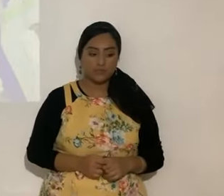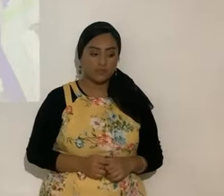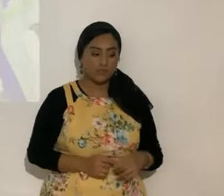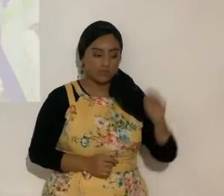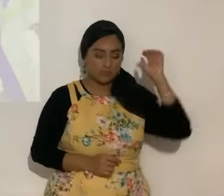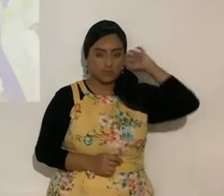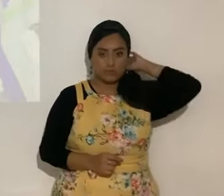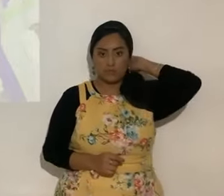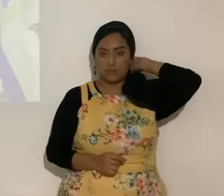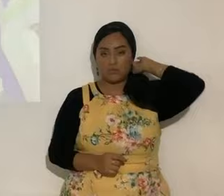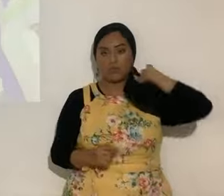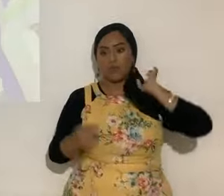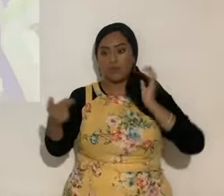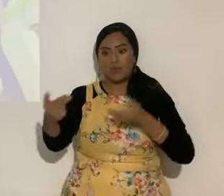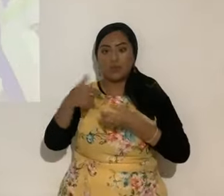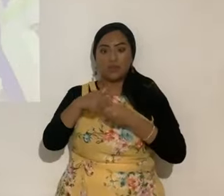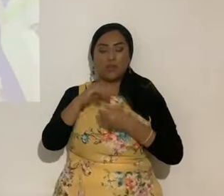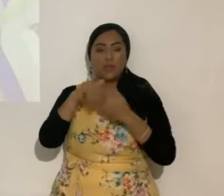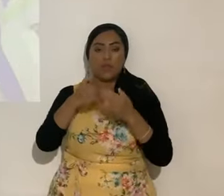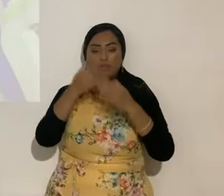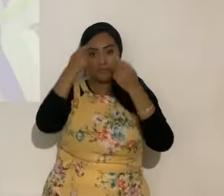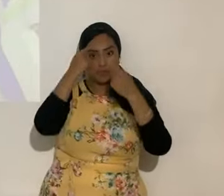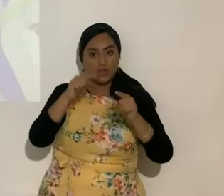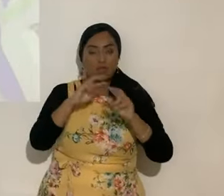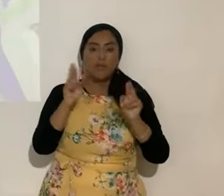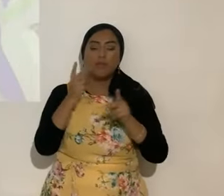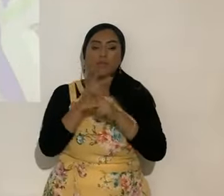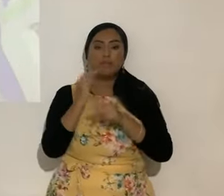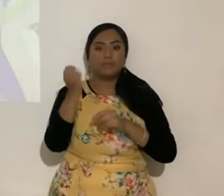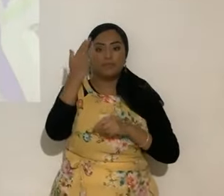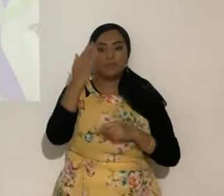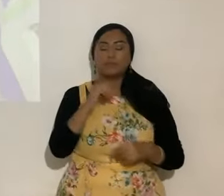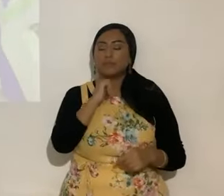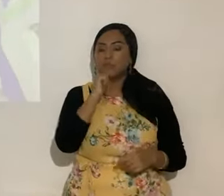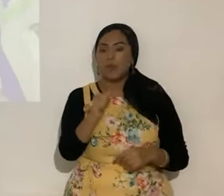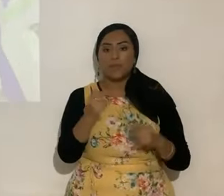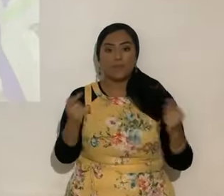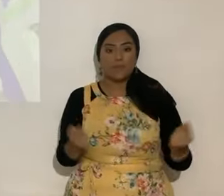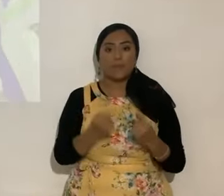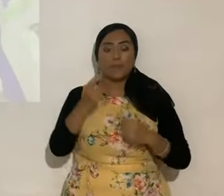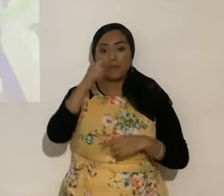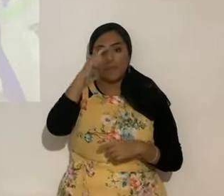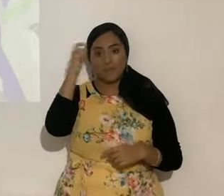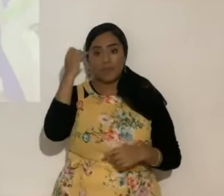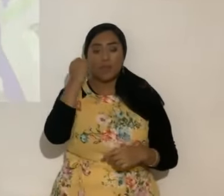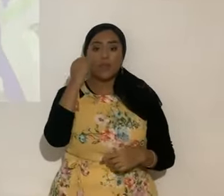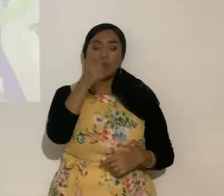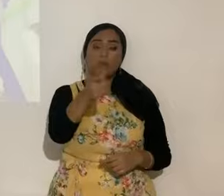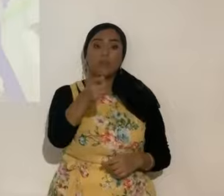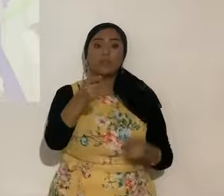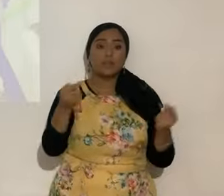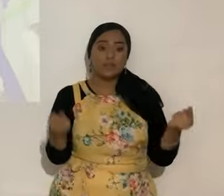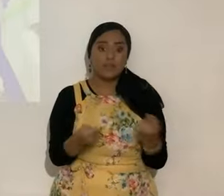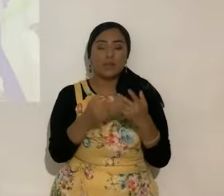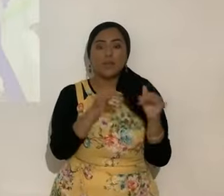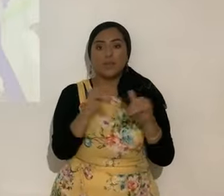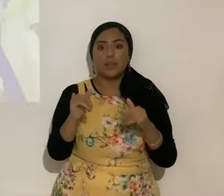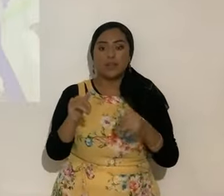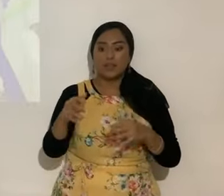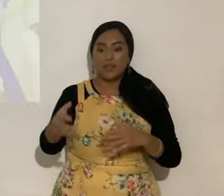amigas, que entren a todos los pactos ya guardando el Shabbat. Entonces, no peques, porque si tú pecas, será como tomar